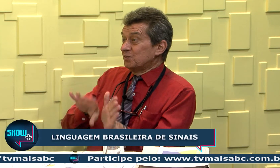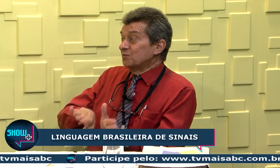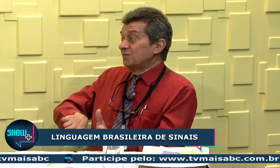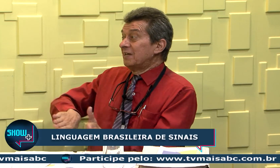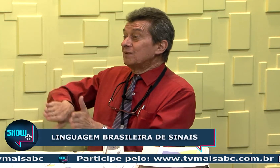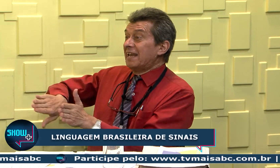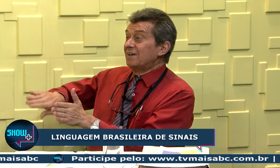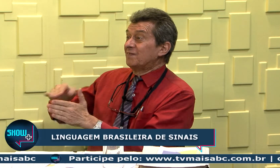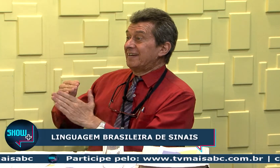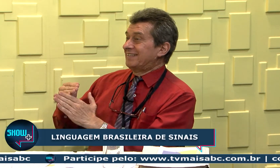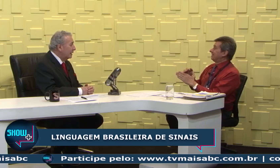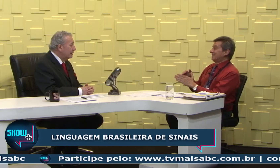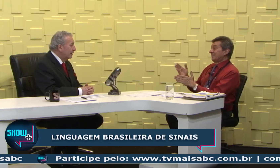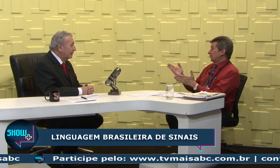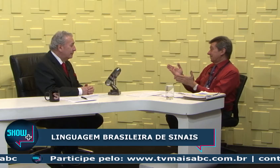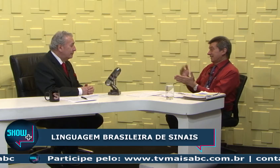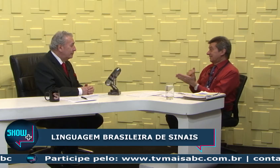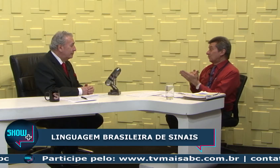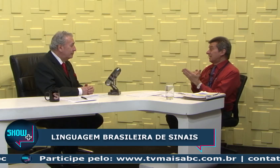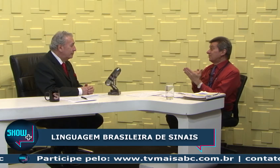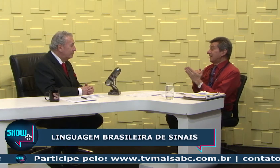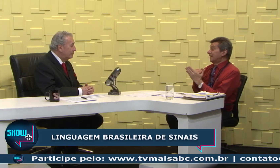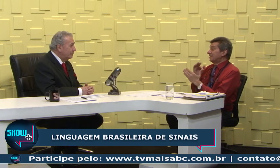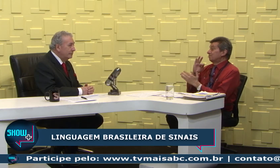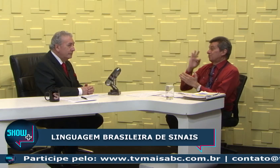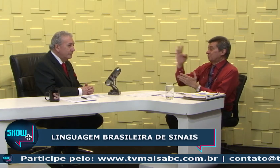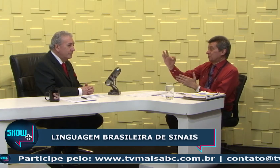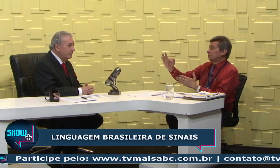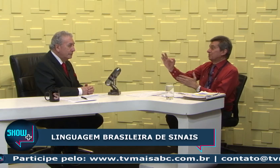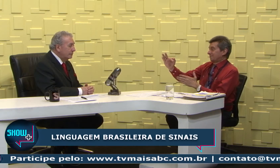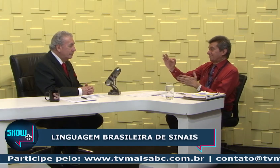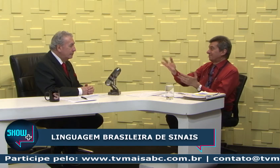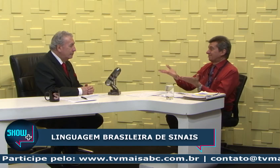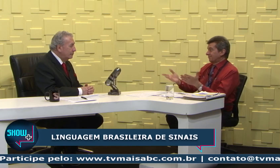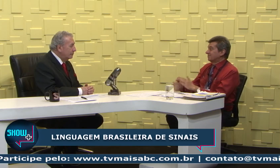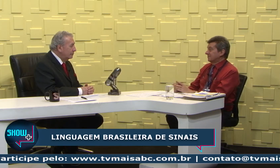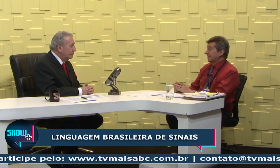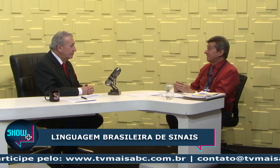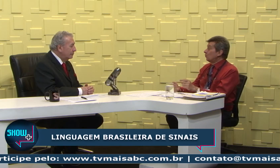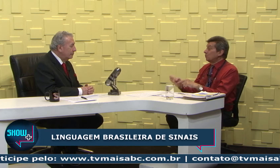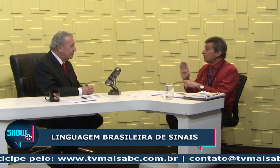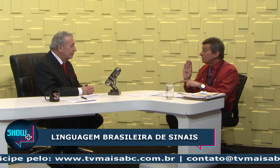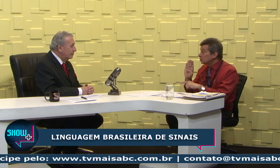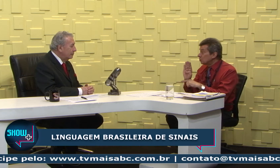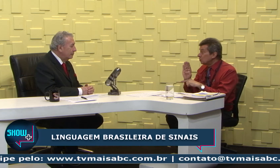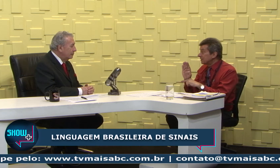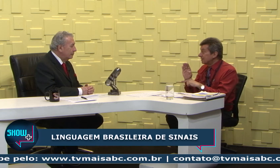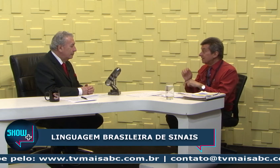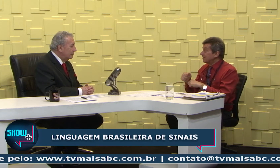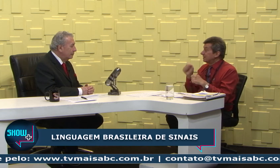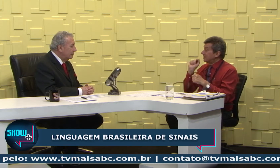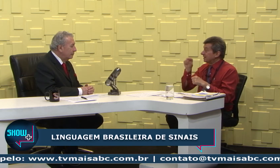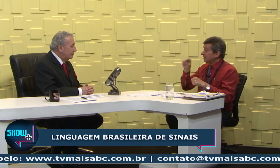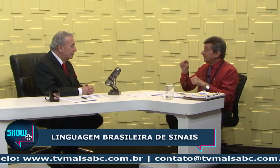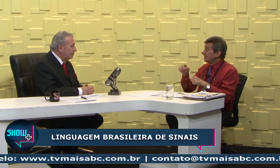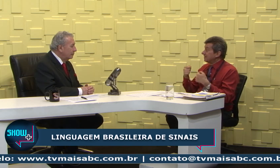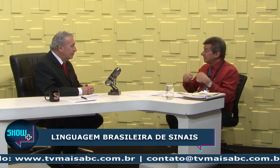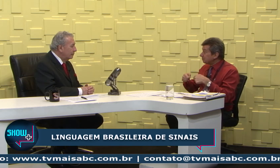não essa cidade não é não leva ela para o futuro aí não ajuda a quem precisa